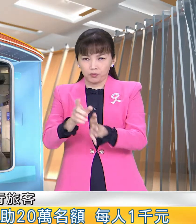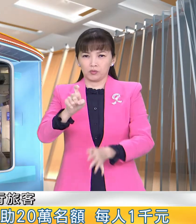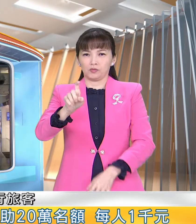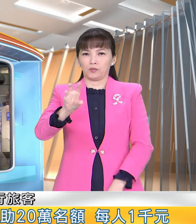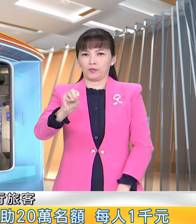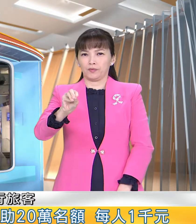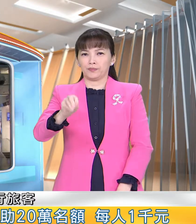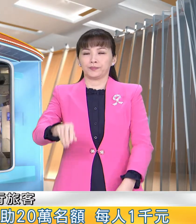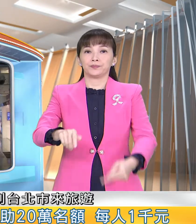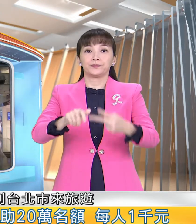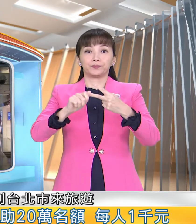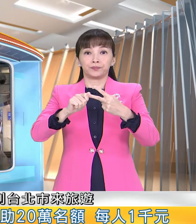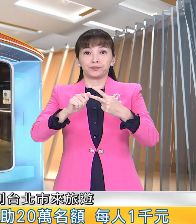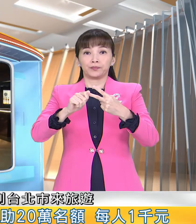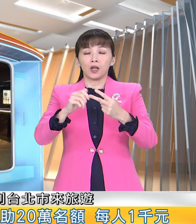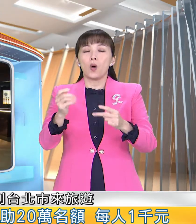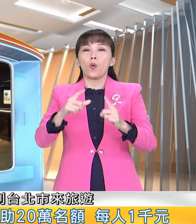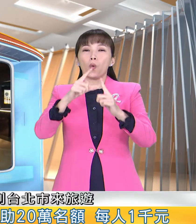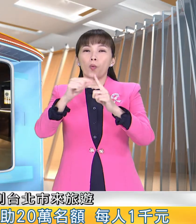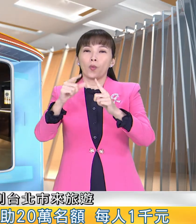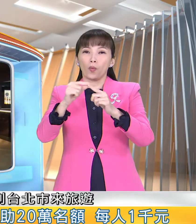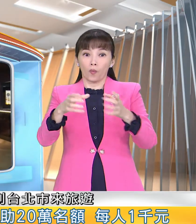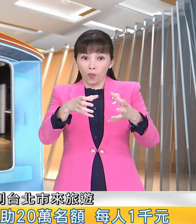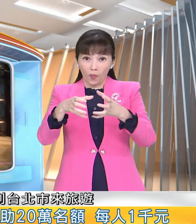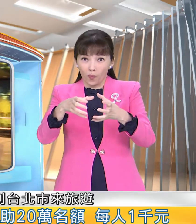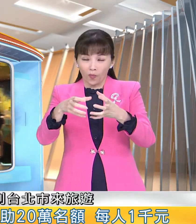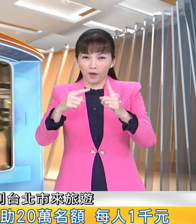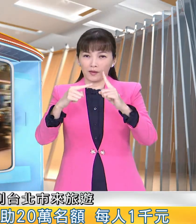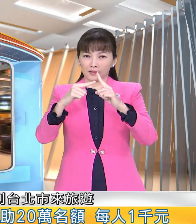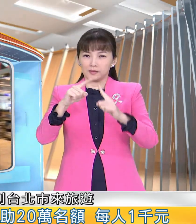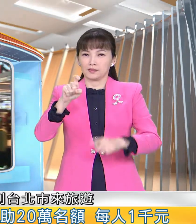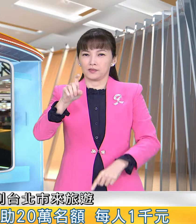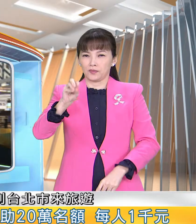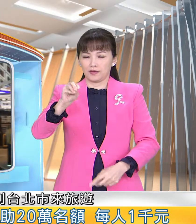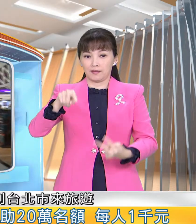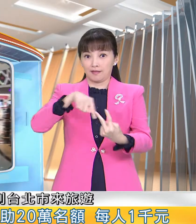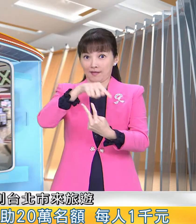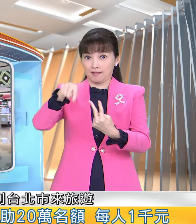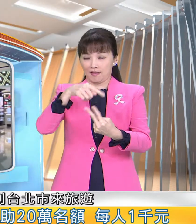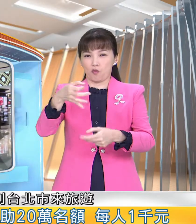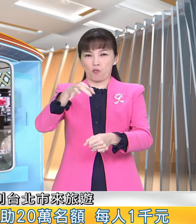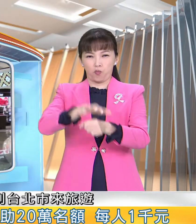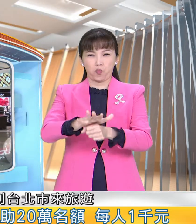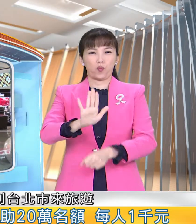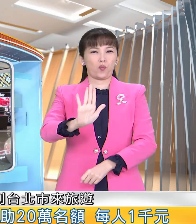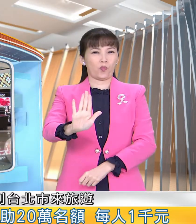行旅客以及10万名团客到台北来旅游。